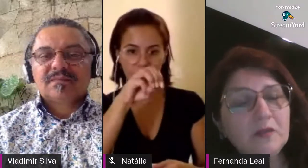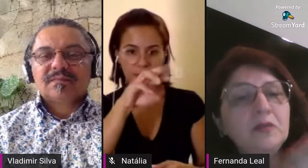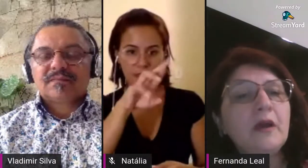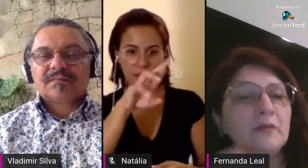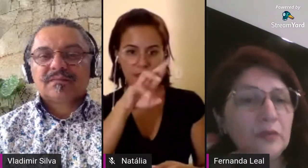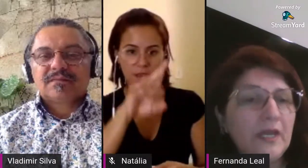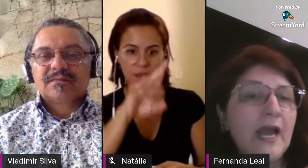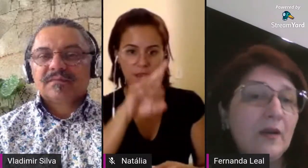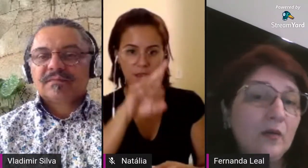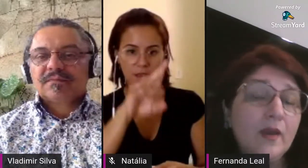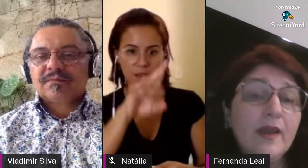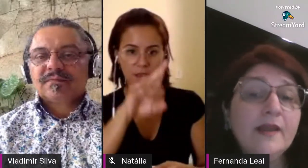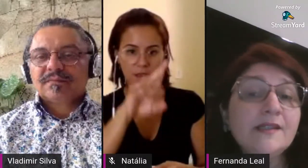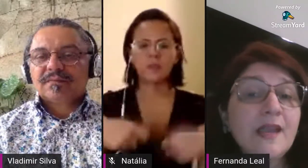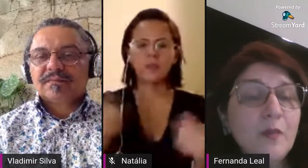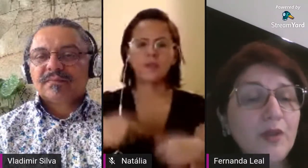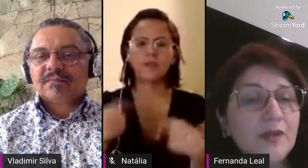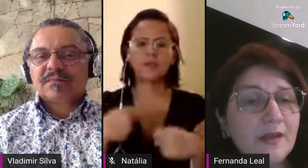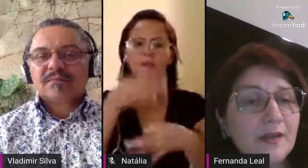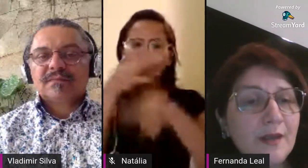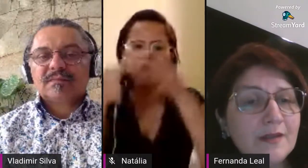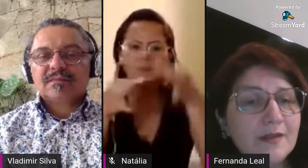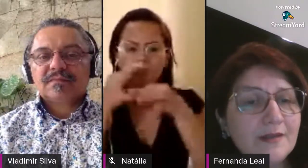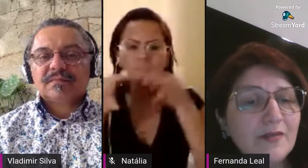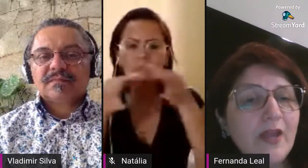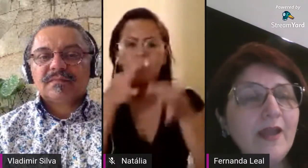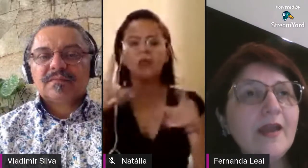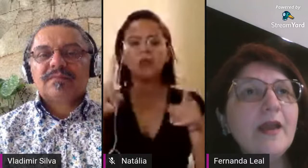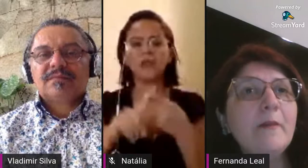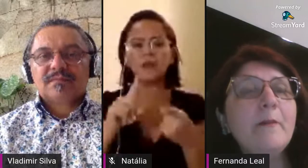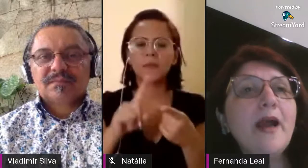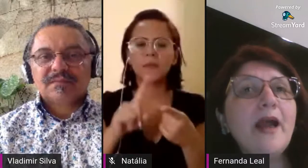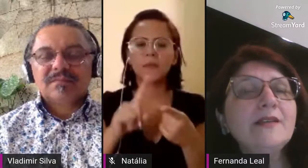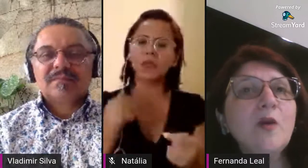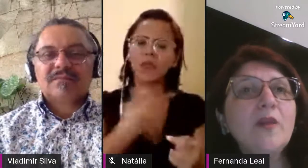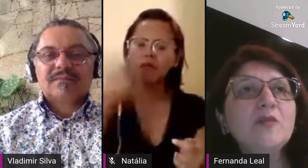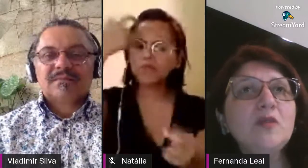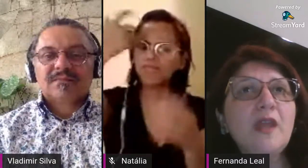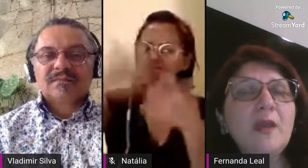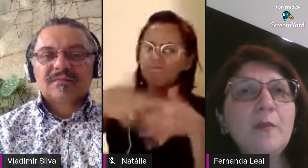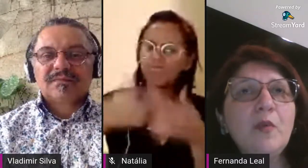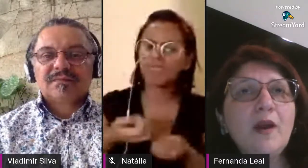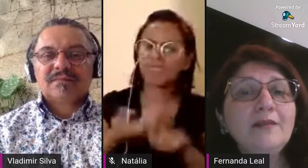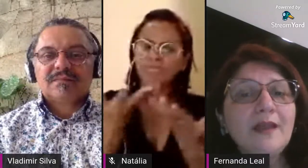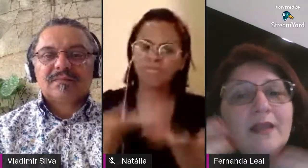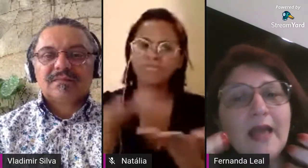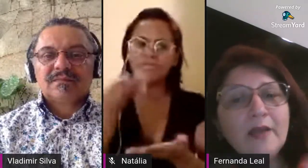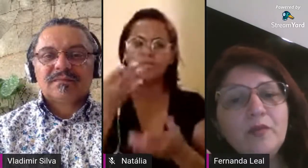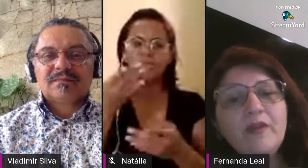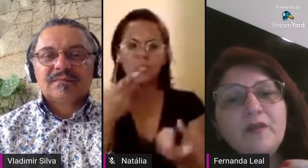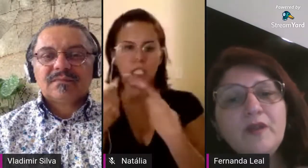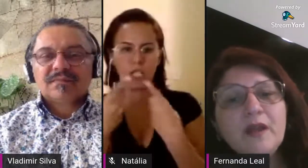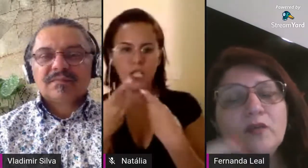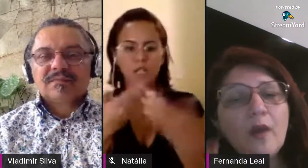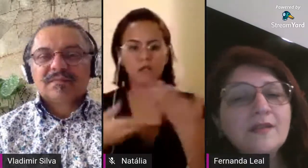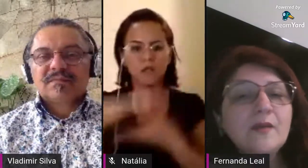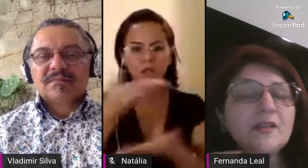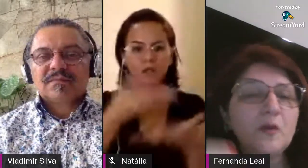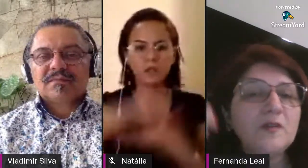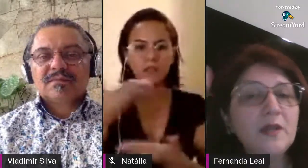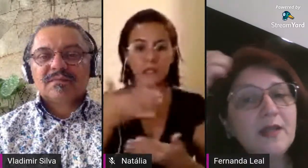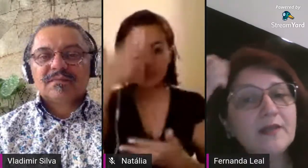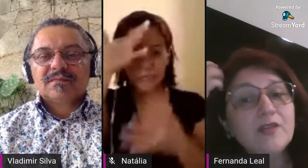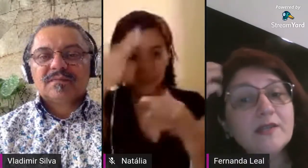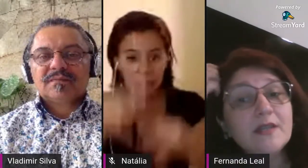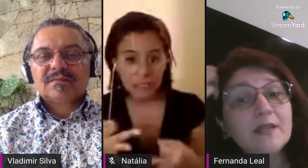e no diálogo, sem muitas certezas, né? Mas, ao mesmo tempo, antenado e verificando quais são